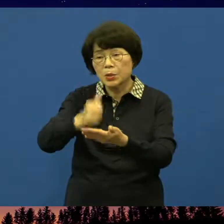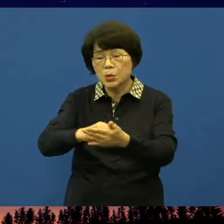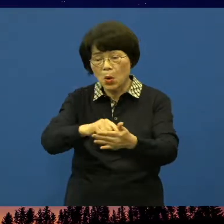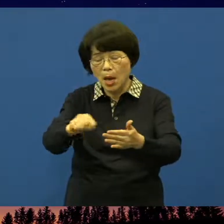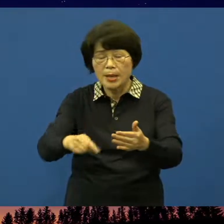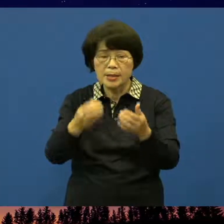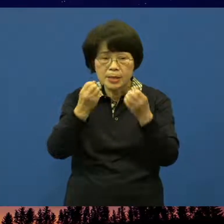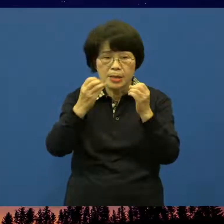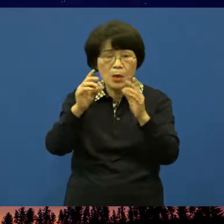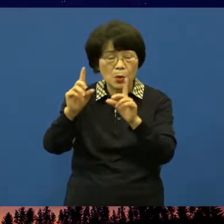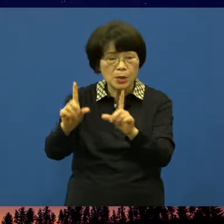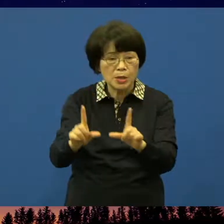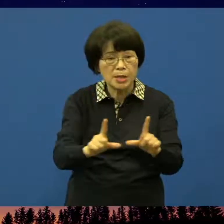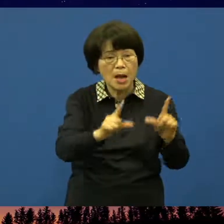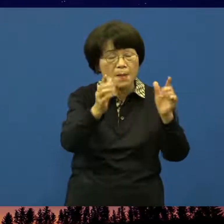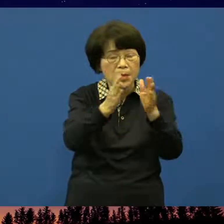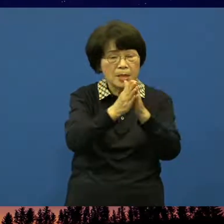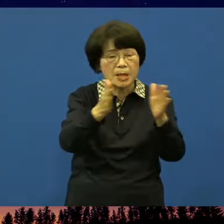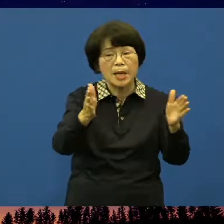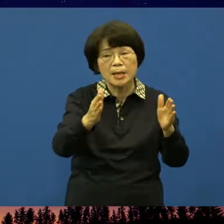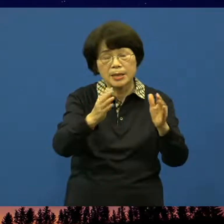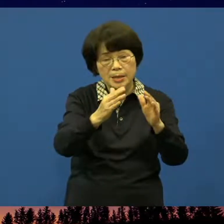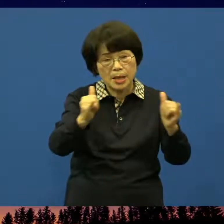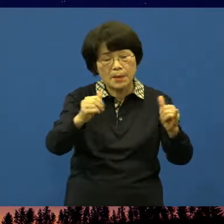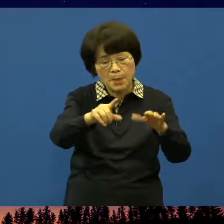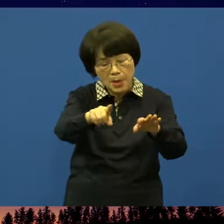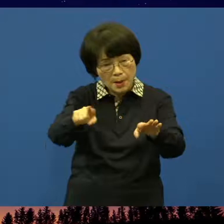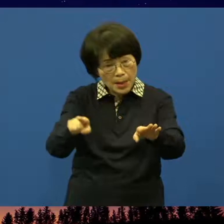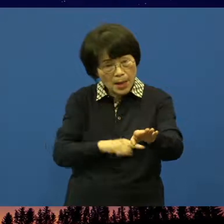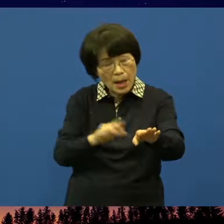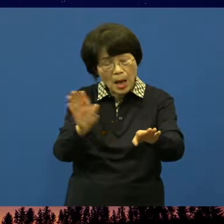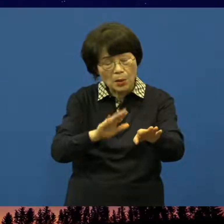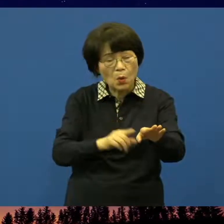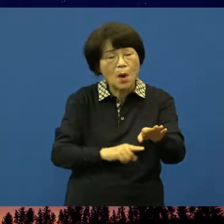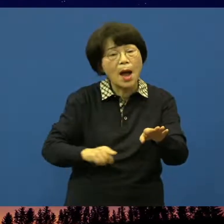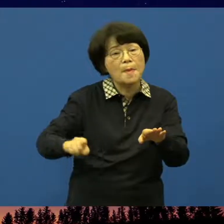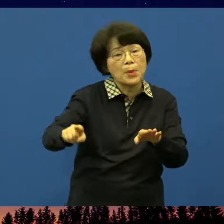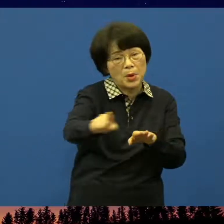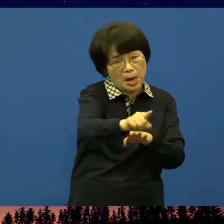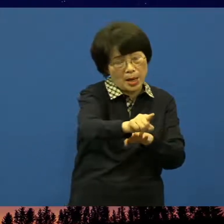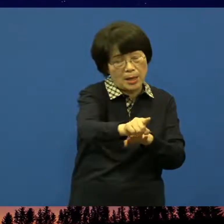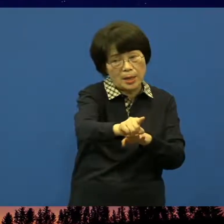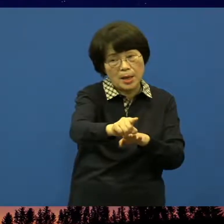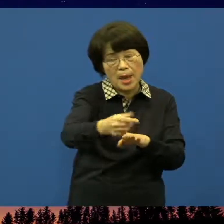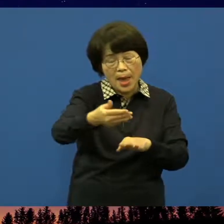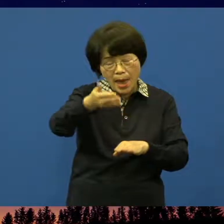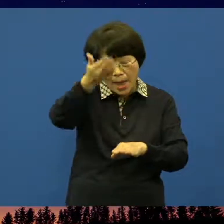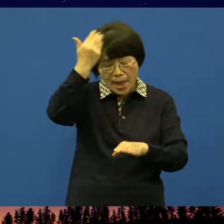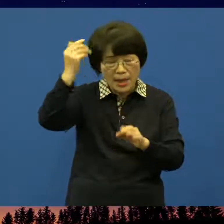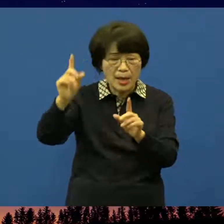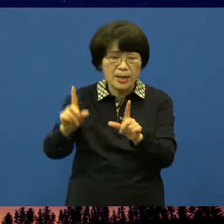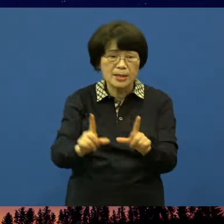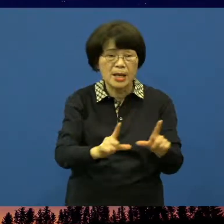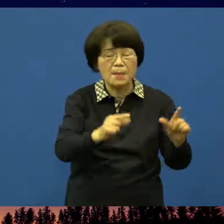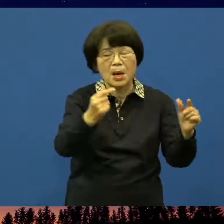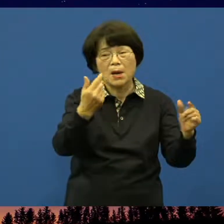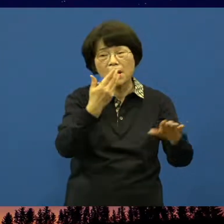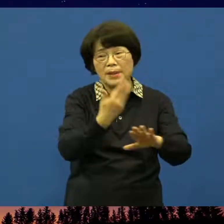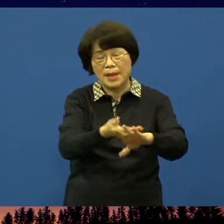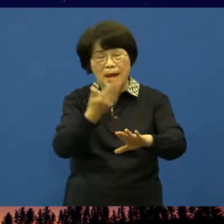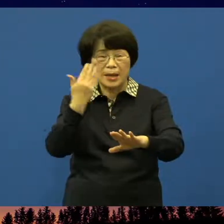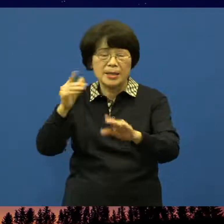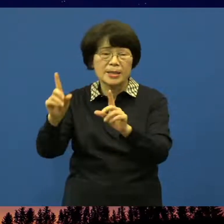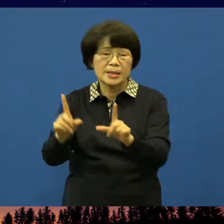시작한 사람은 이제 뒤로 물러나지 않습니다. 믿음은 앞으로 나아가는 것입니다. 이전의 삶과 완전히 달라요. 완전히